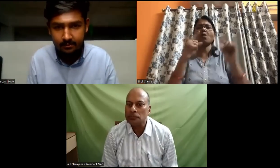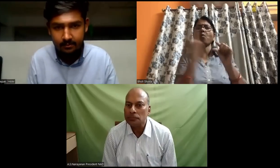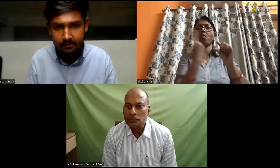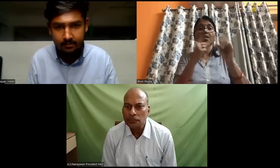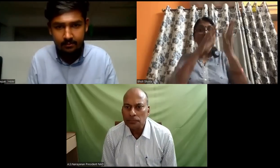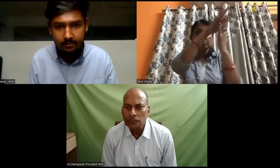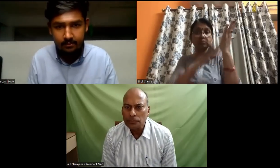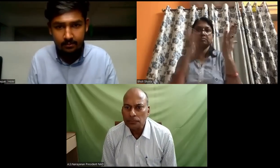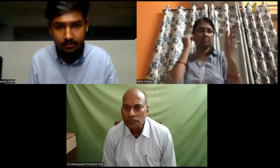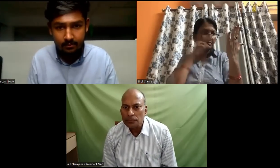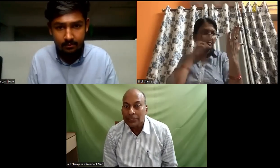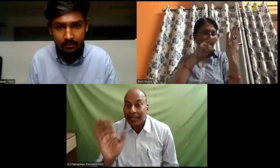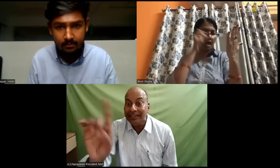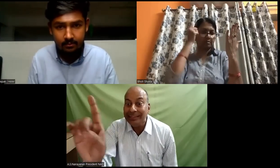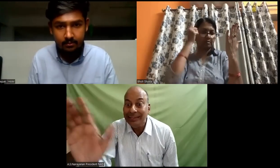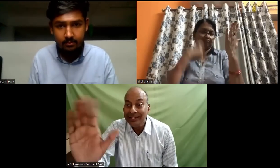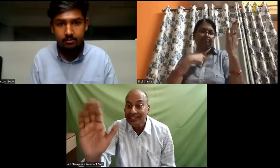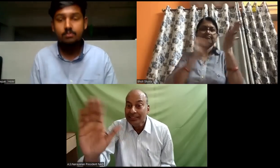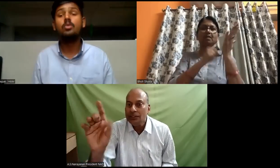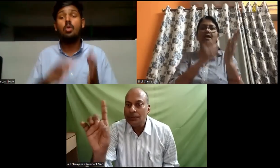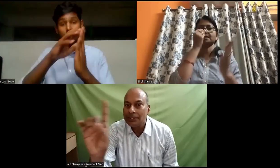आएंगे ताकि हम पकड़ सके मछलियाँ और